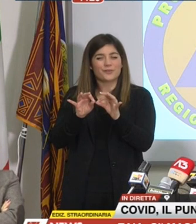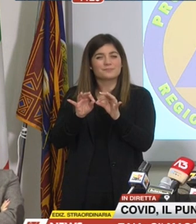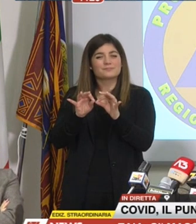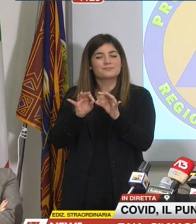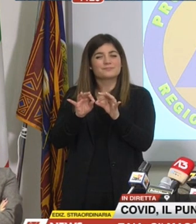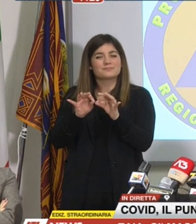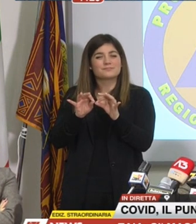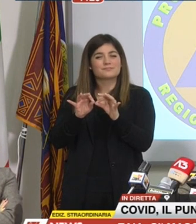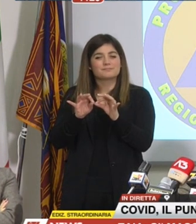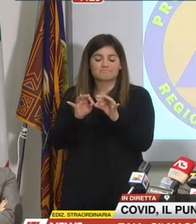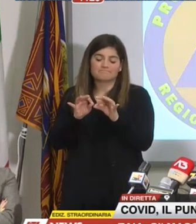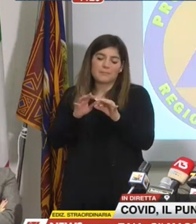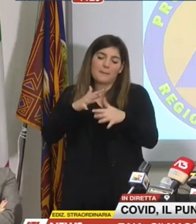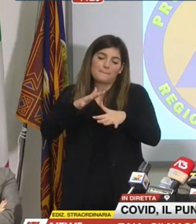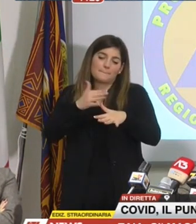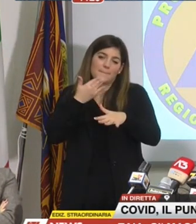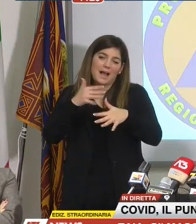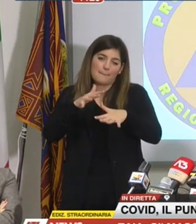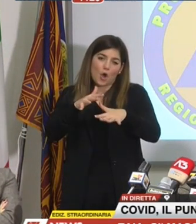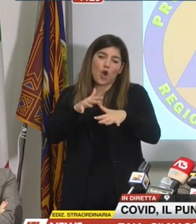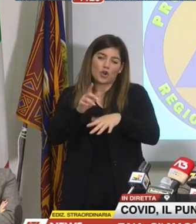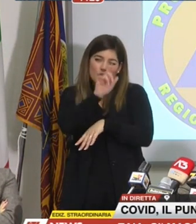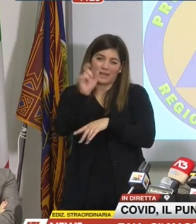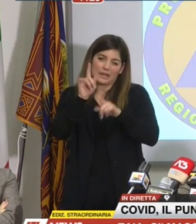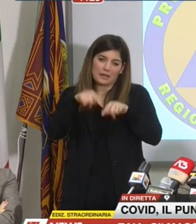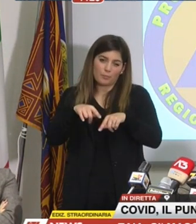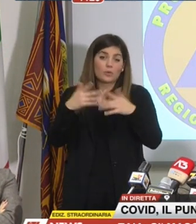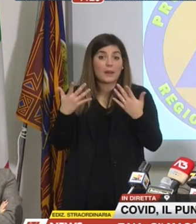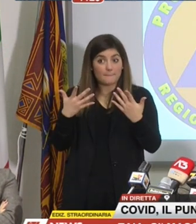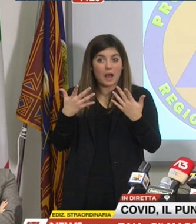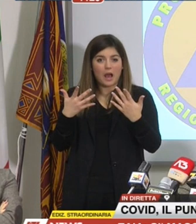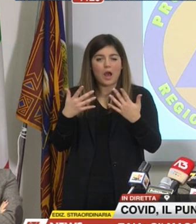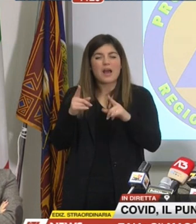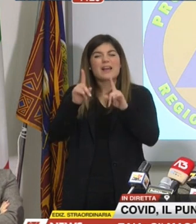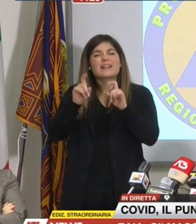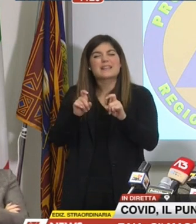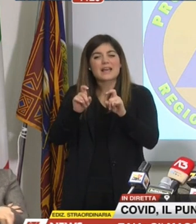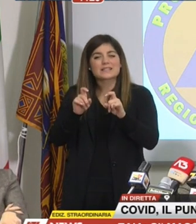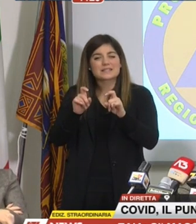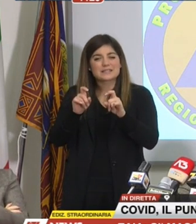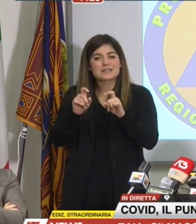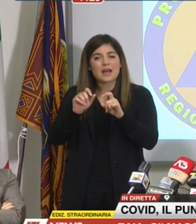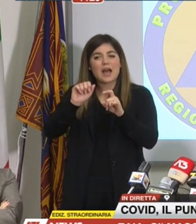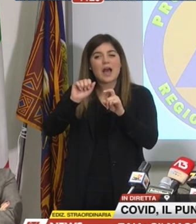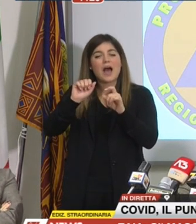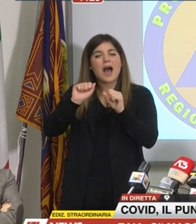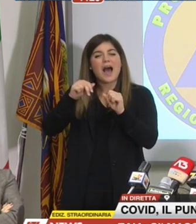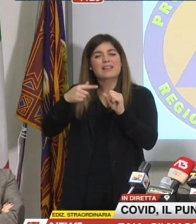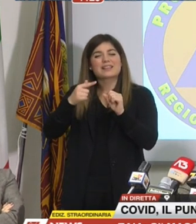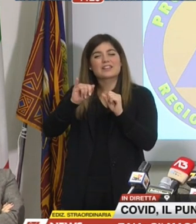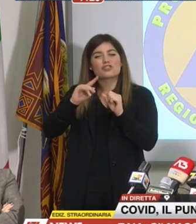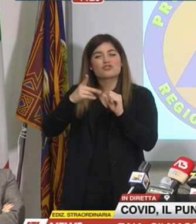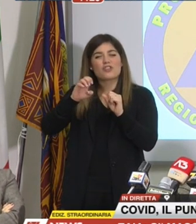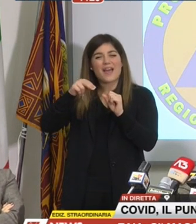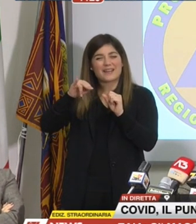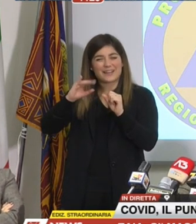Italia, perché sarà inevitabile. Il test antigenico, quando è positivo, tu lo devi fare confermare da un